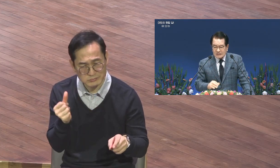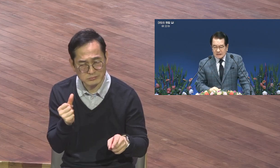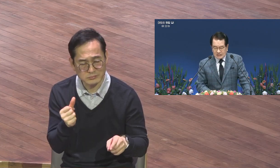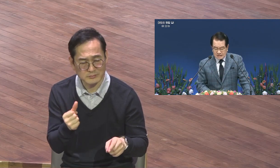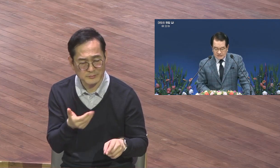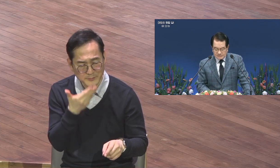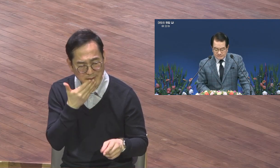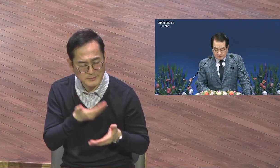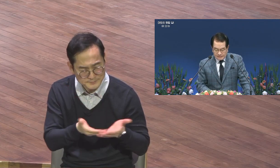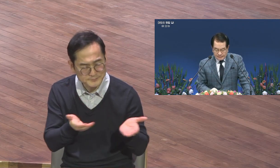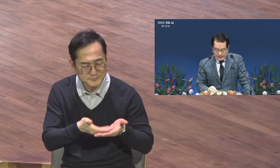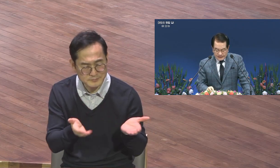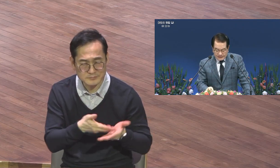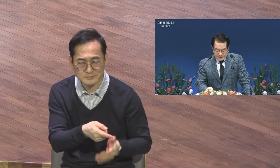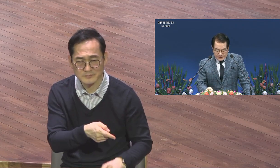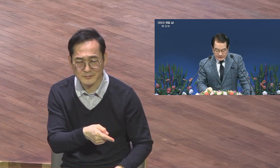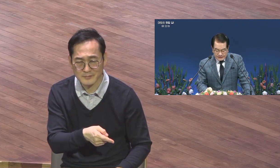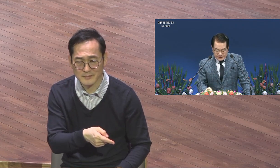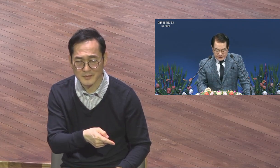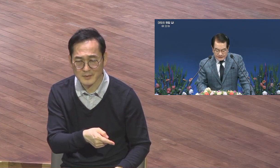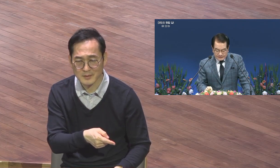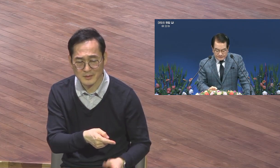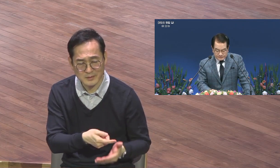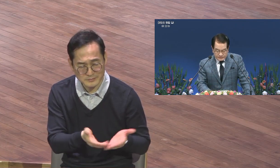받는 자세가 다르다.